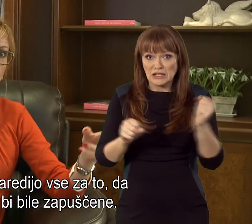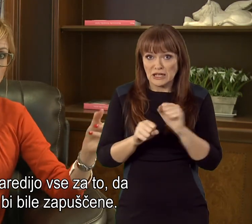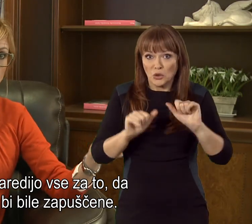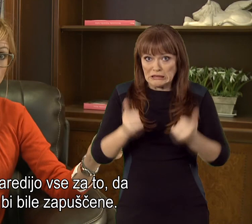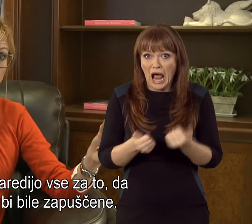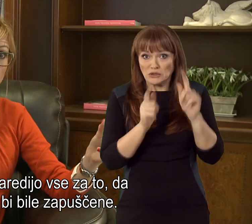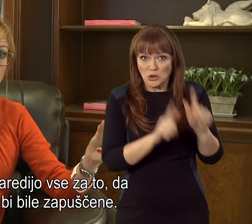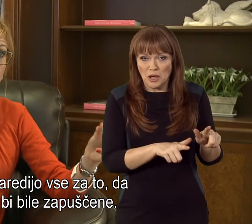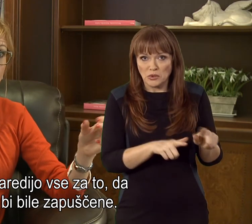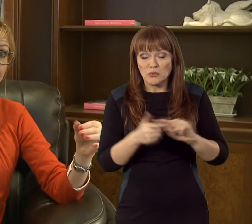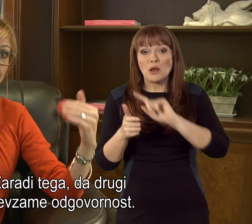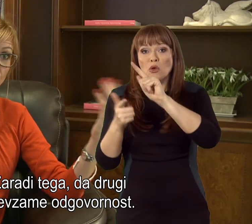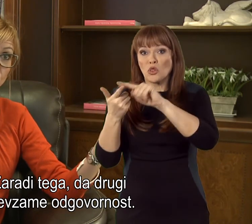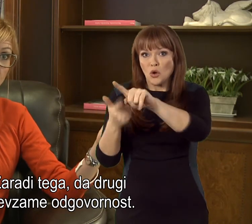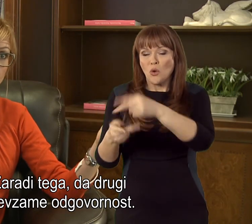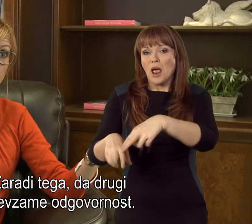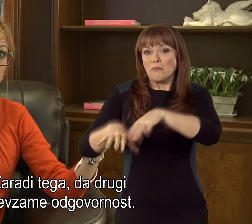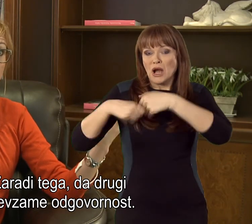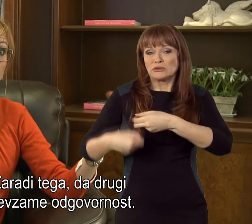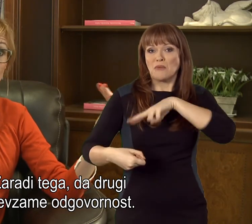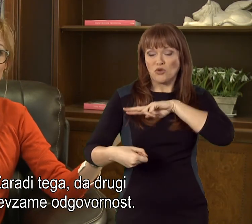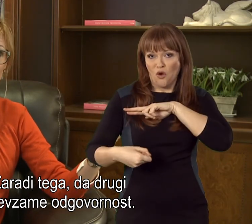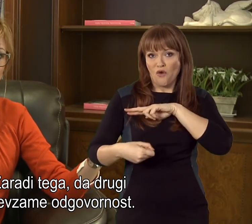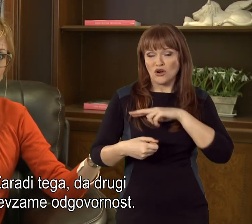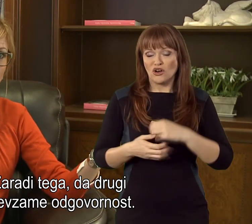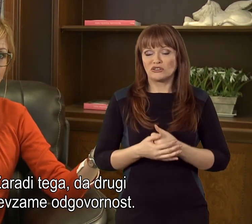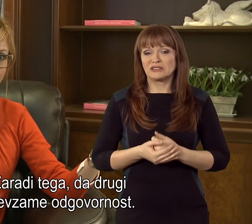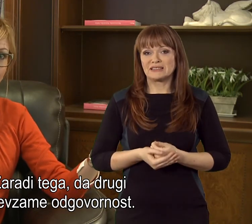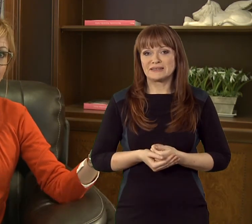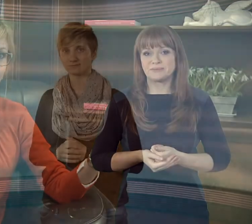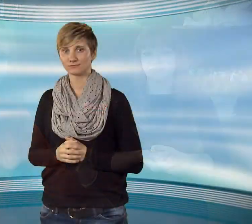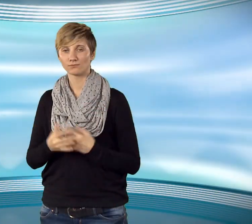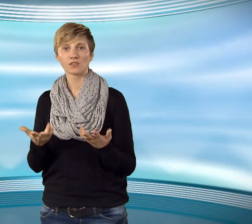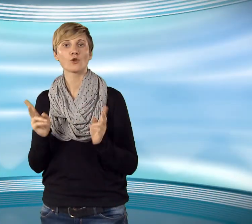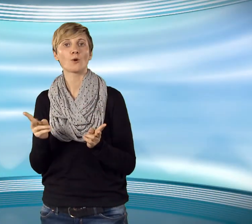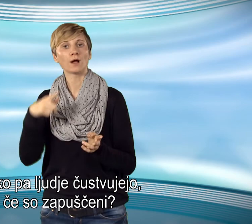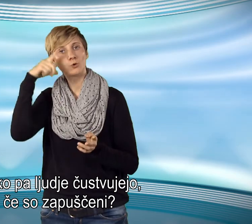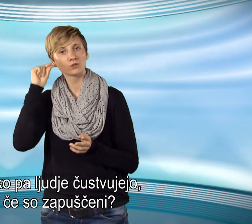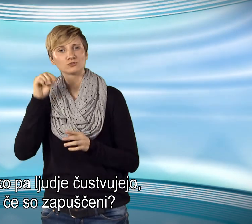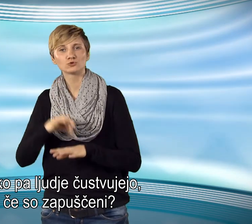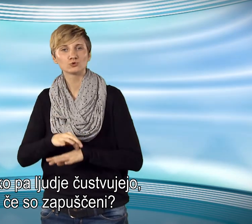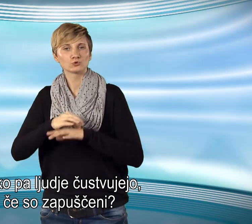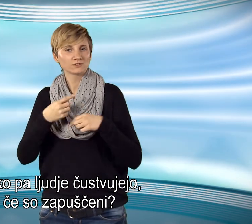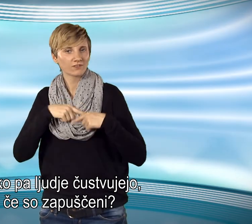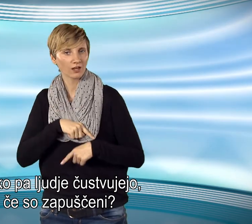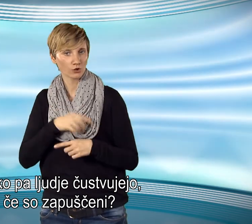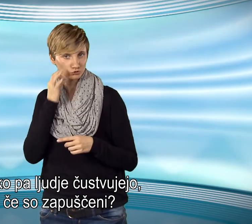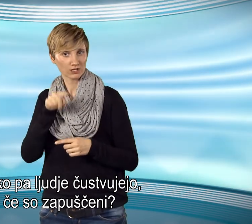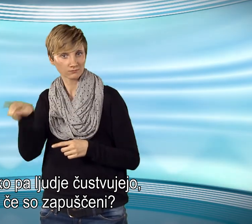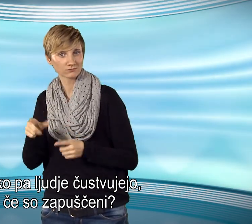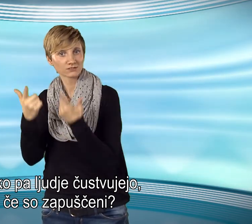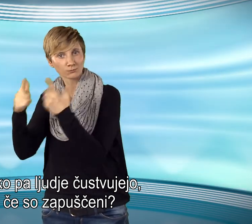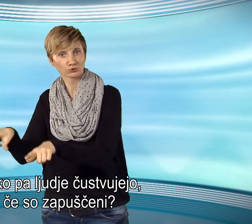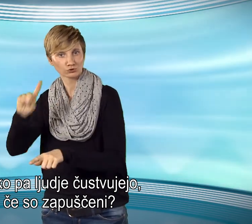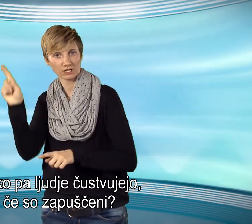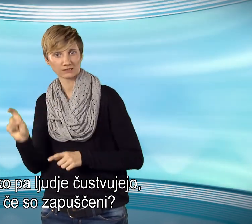to, da so zapuščene, zaradi tega, da drugi v bistvu prevzame odgovornost. Kako pa ljudje čustvujejo, če